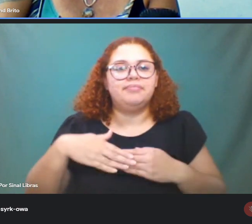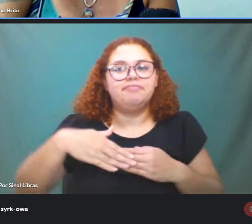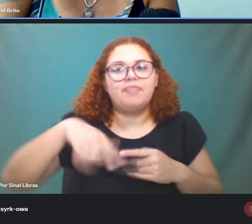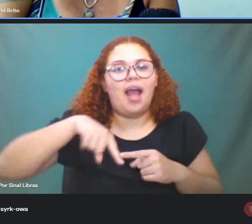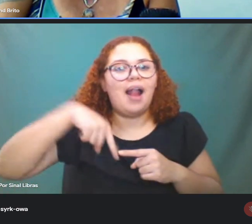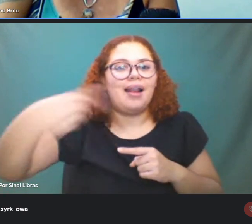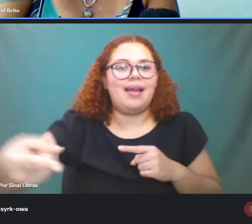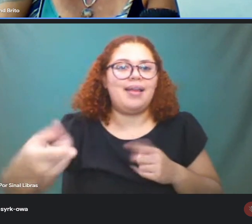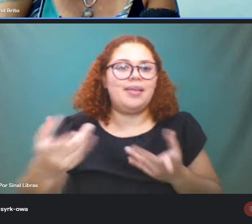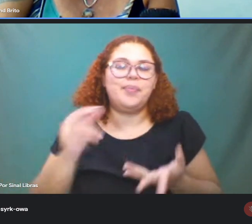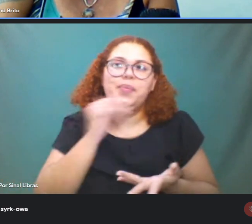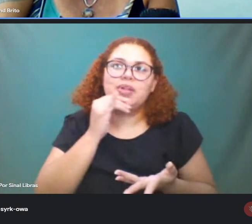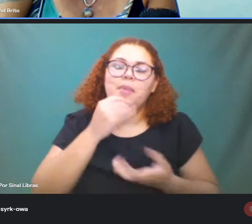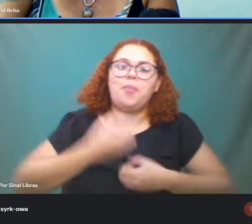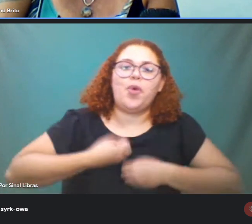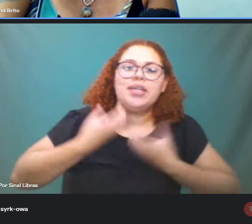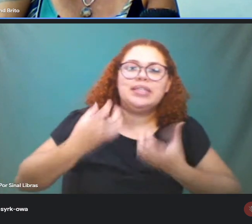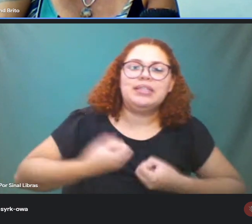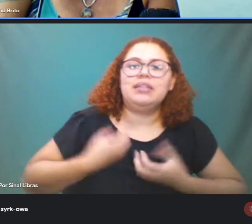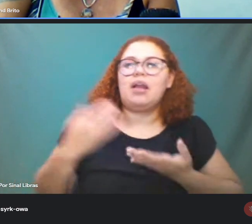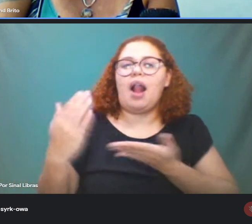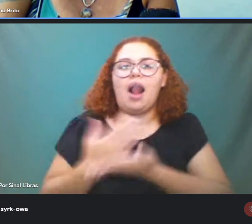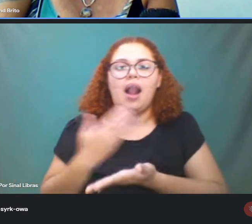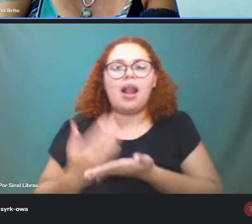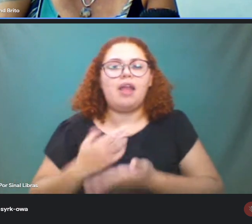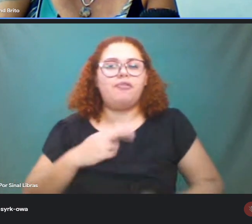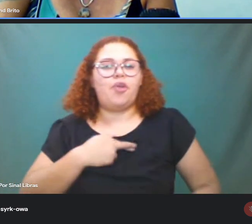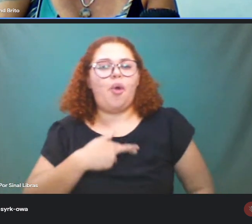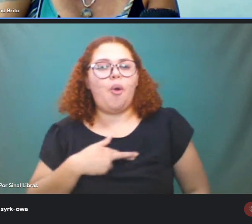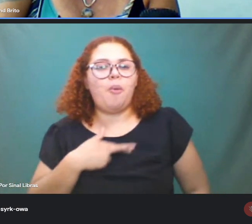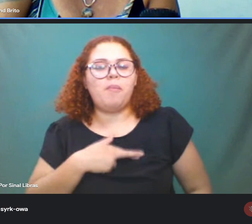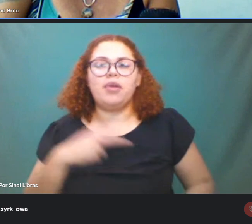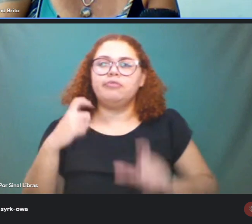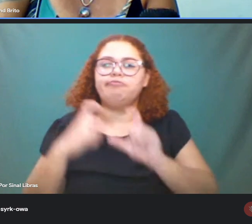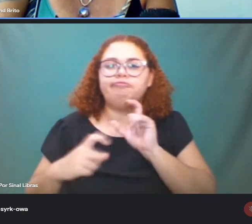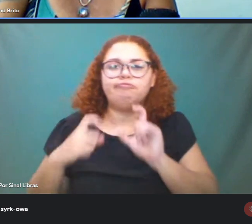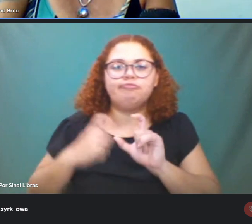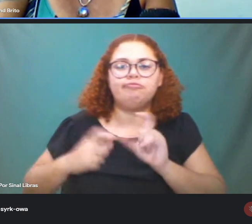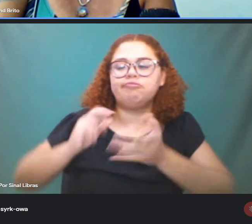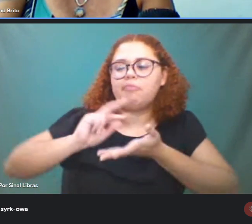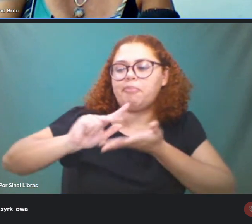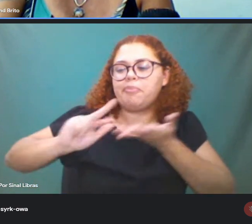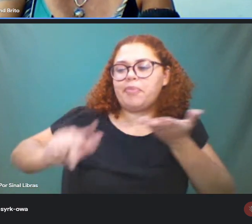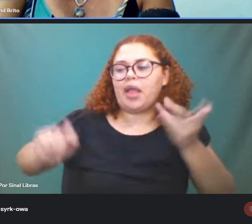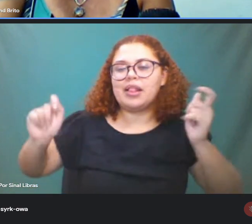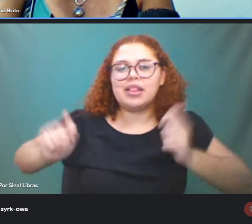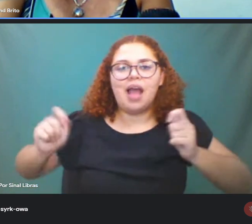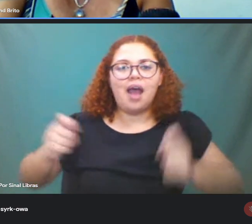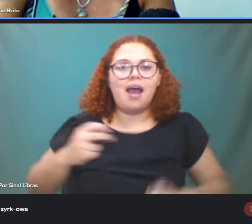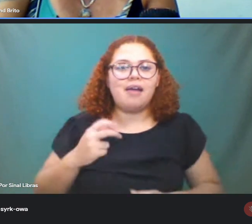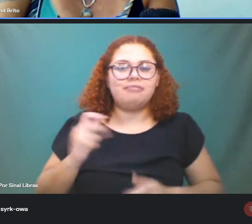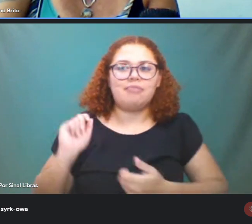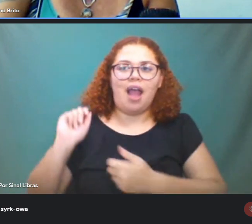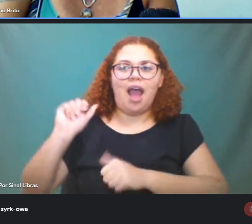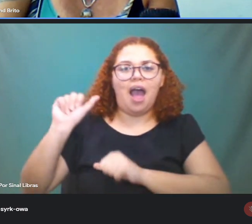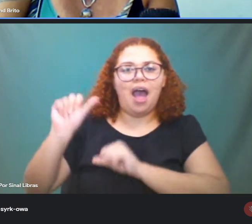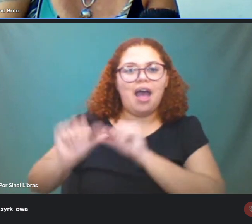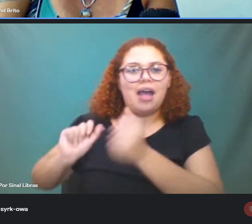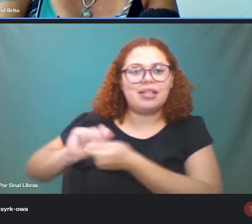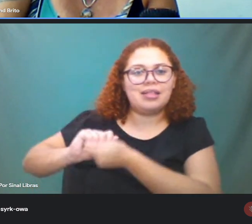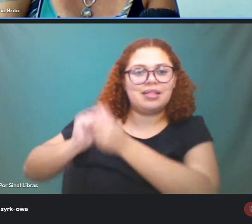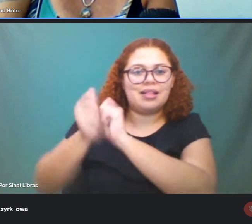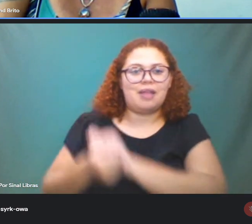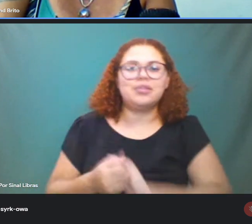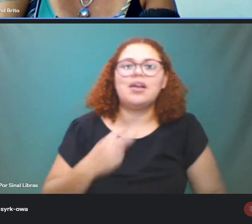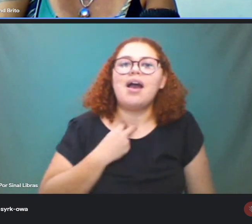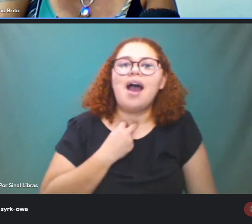poemas, romances, poesias, histórias em quadrinhos que possam existir no formato de áudio. E sendo no formato de áudio, por